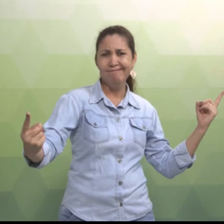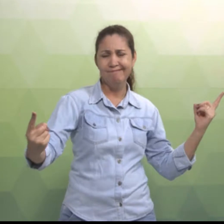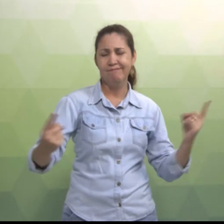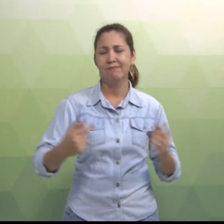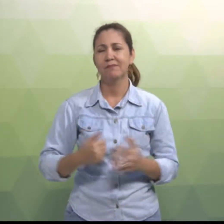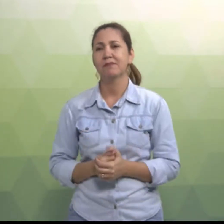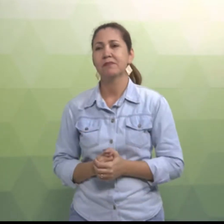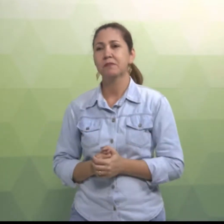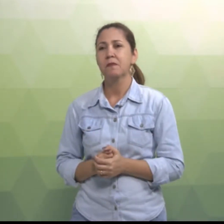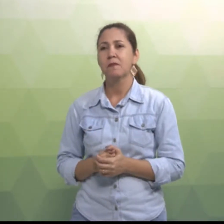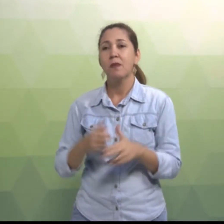distanciamento.